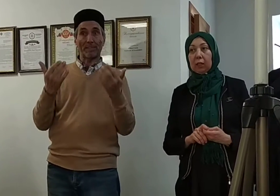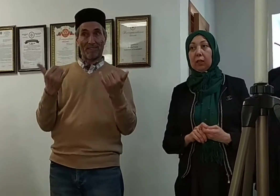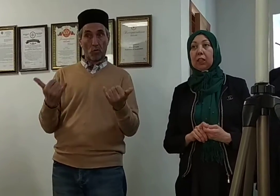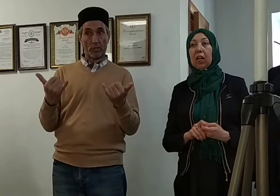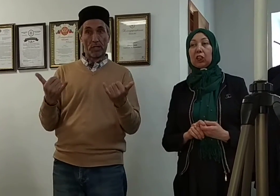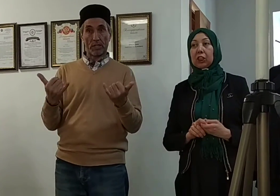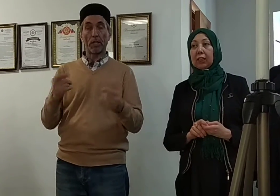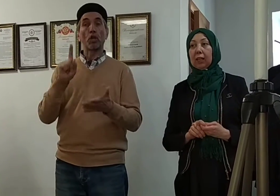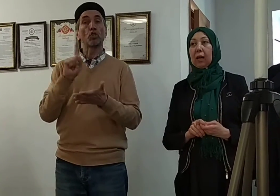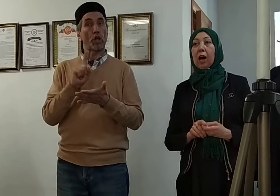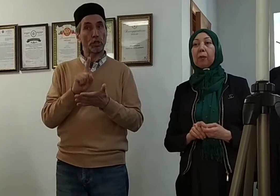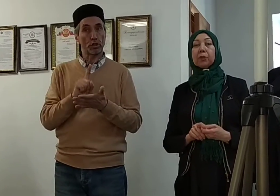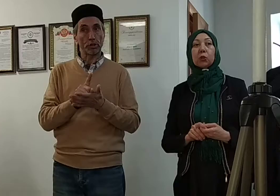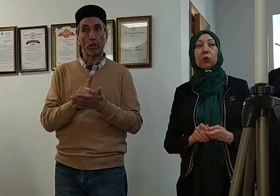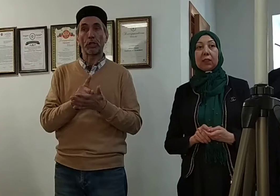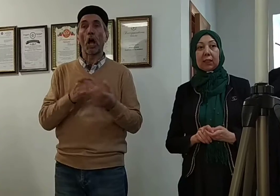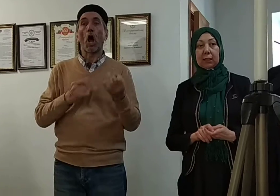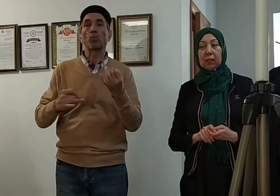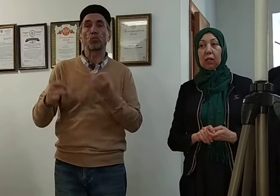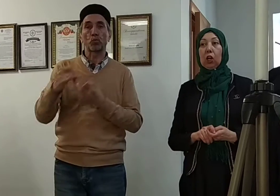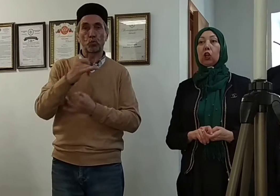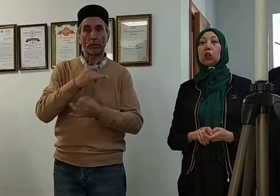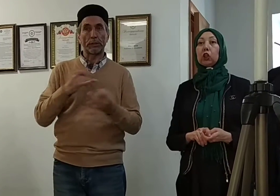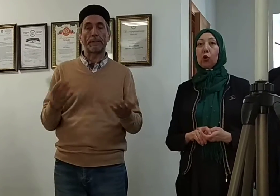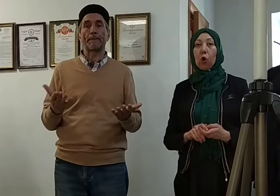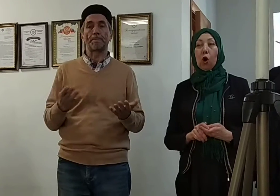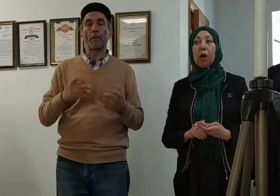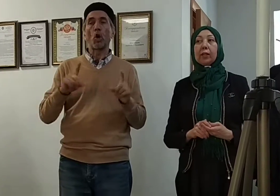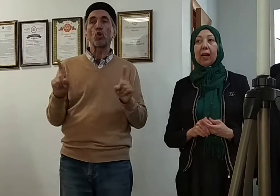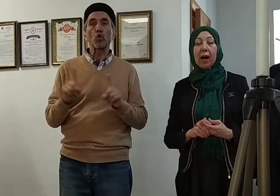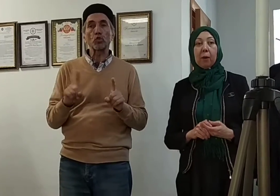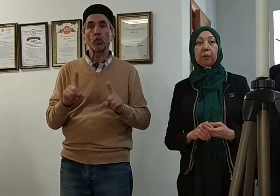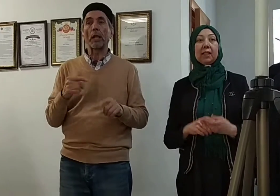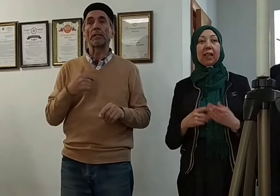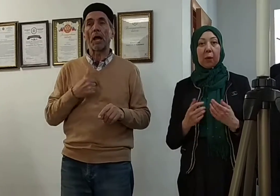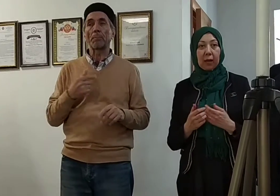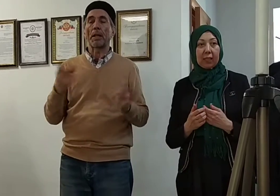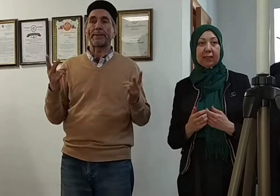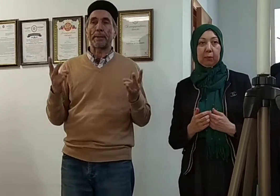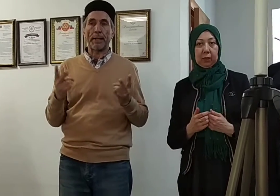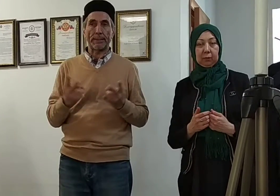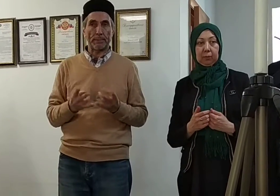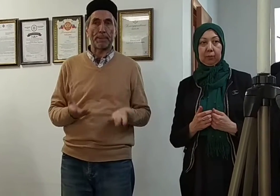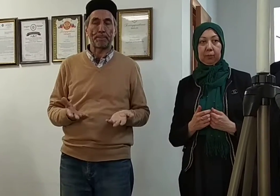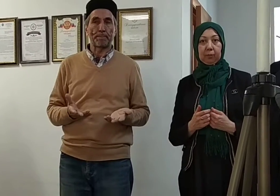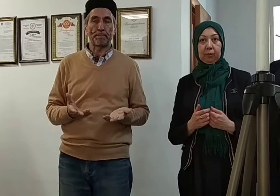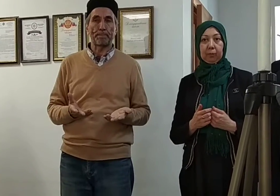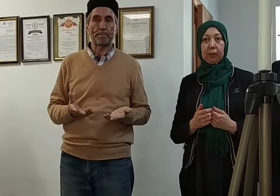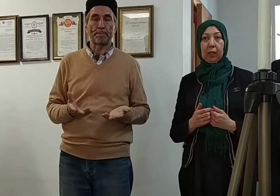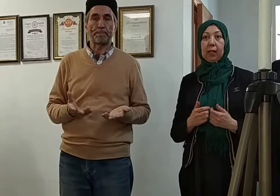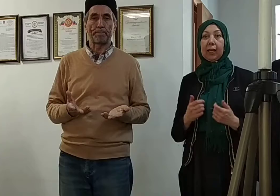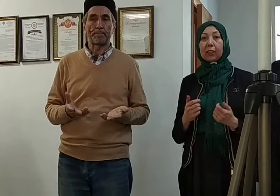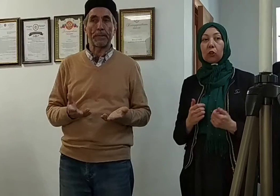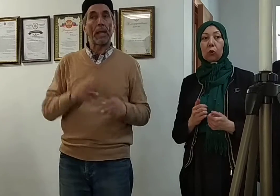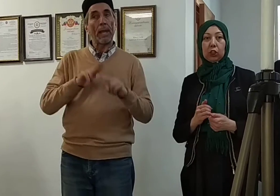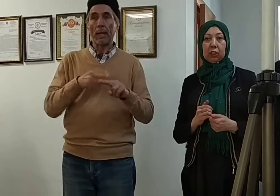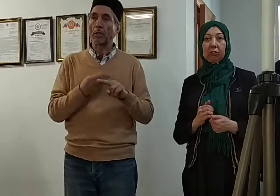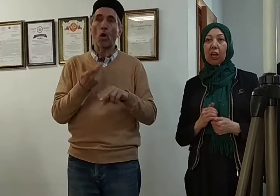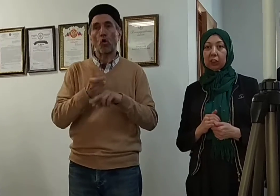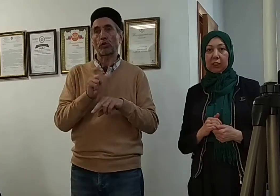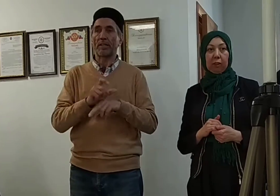сегодня должны обсудить, что нам необходимо.